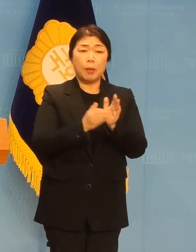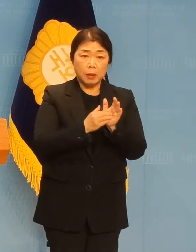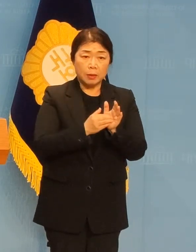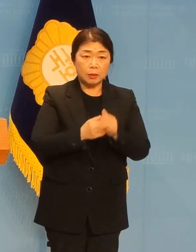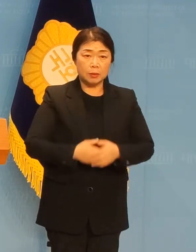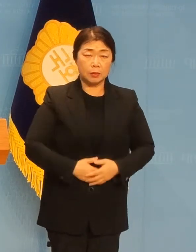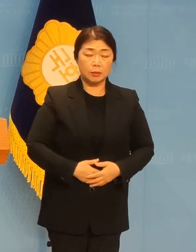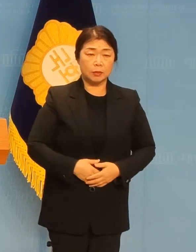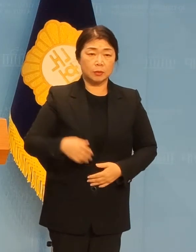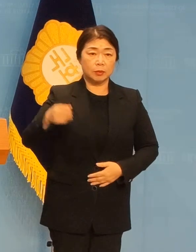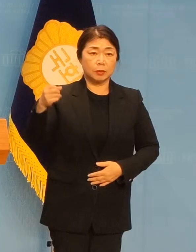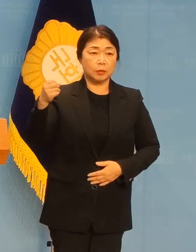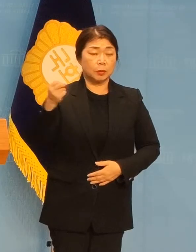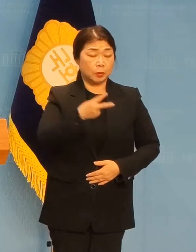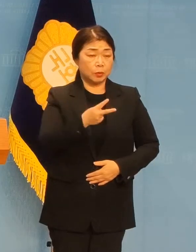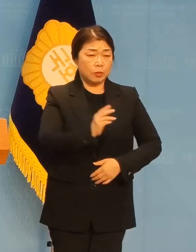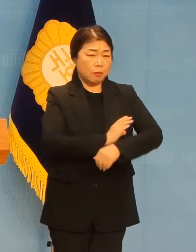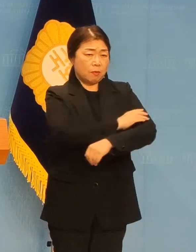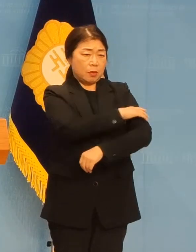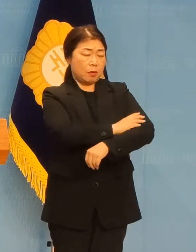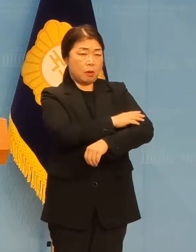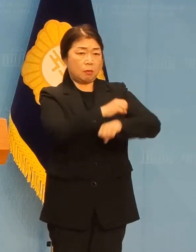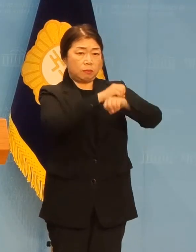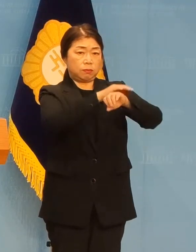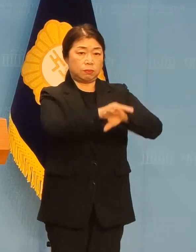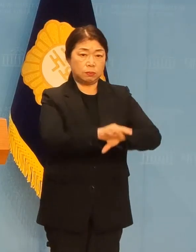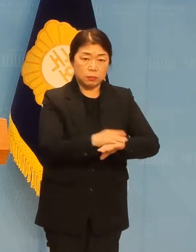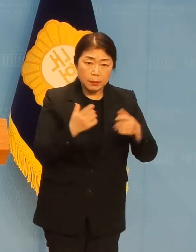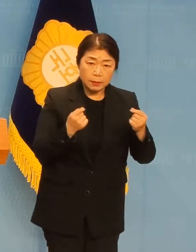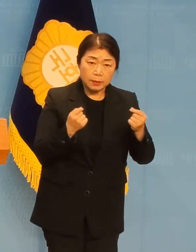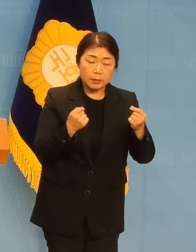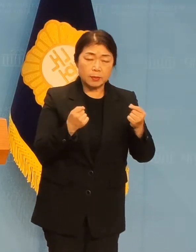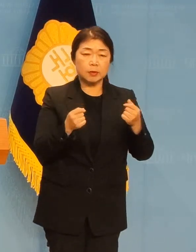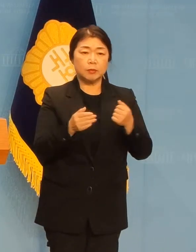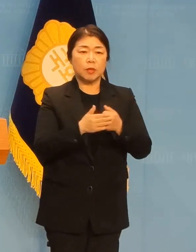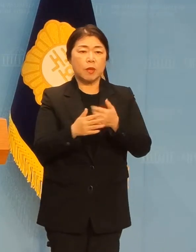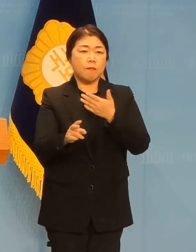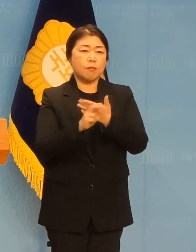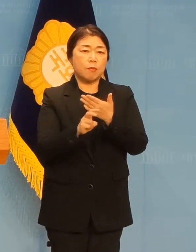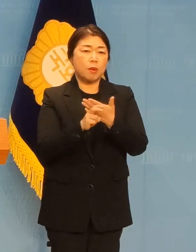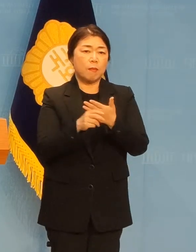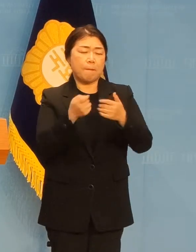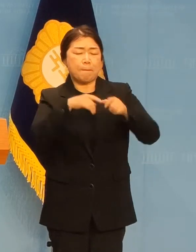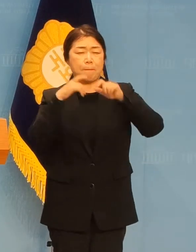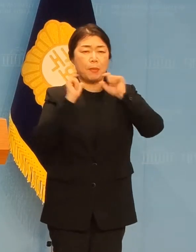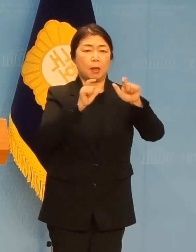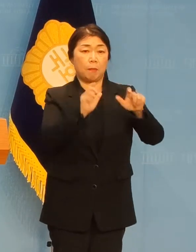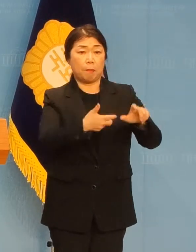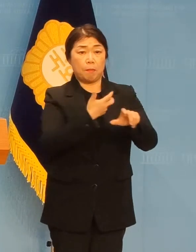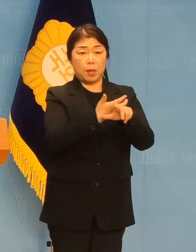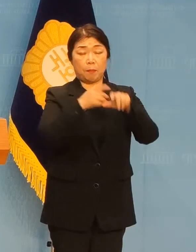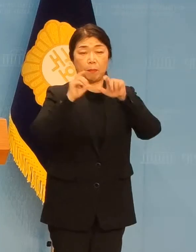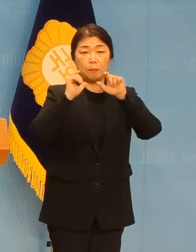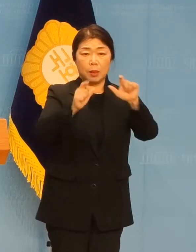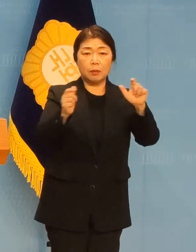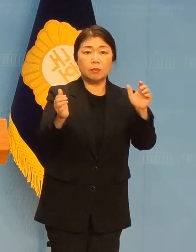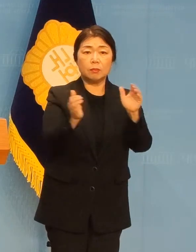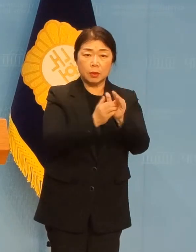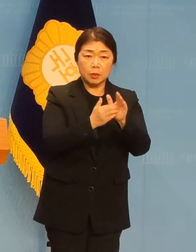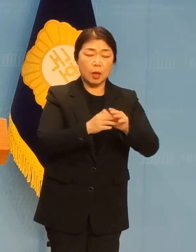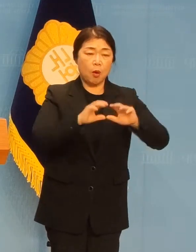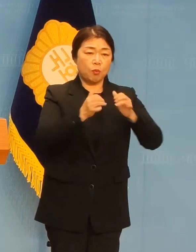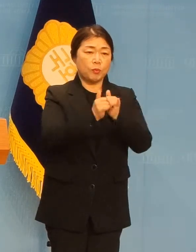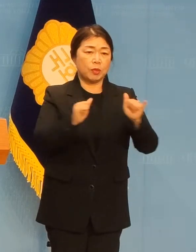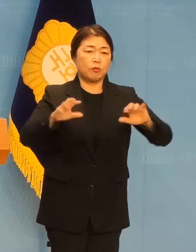급기야 모래성 같은 권력이 무너질 위기에 처하자 불법 계엄을 선포해 국민과